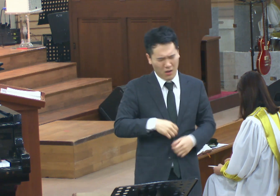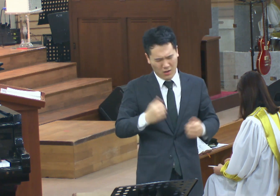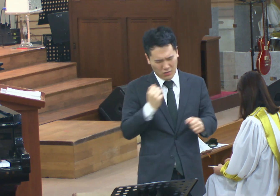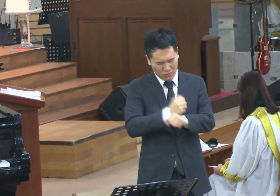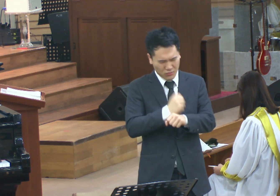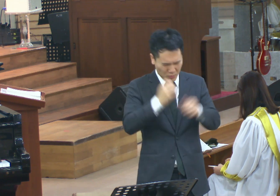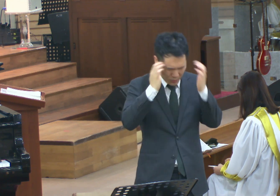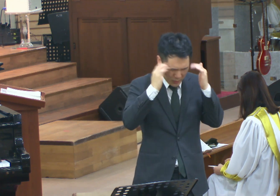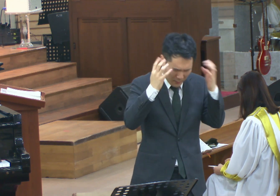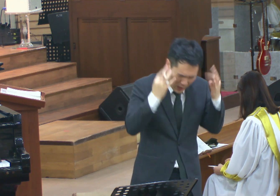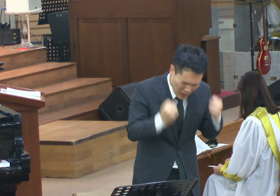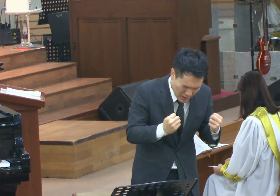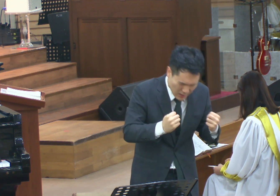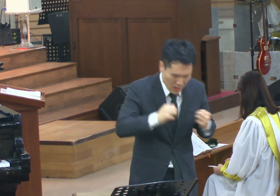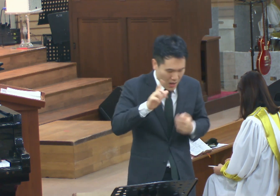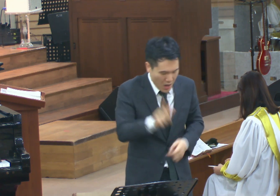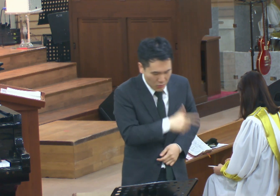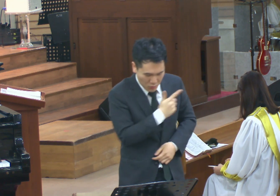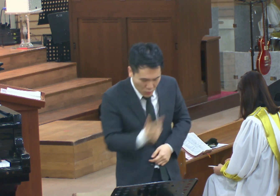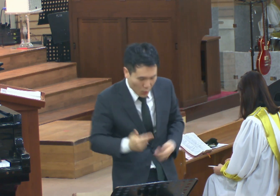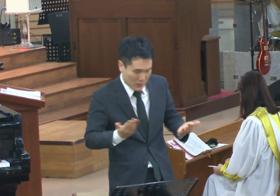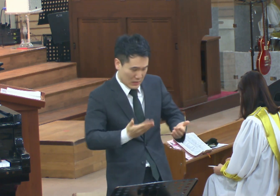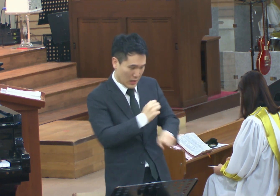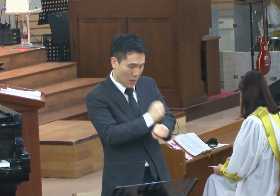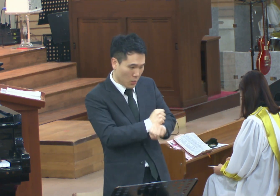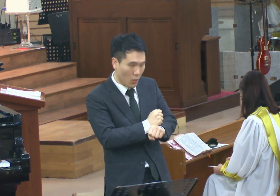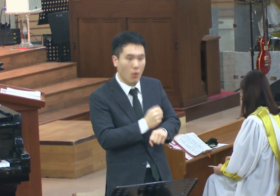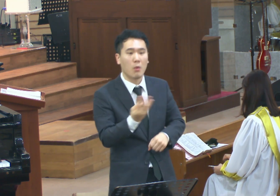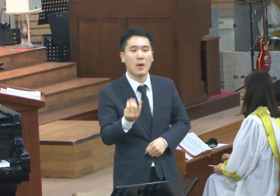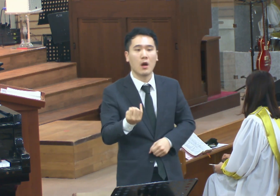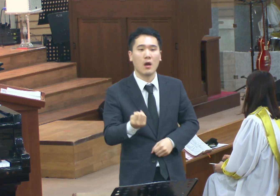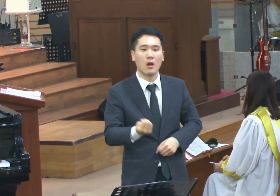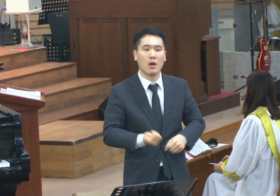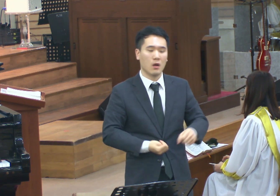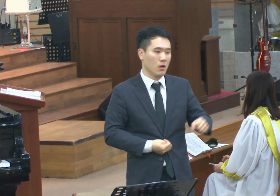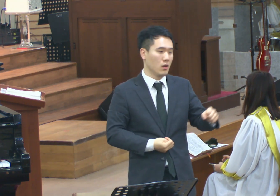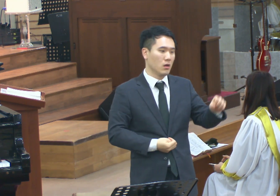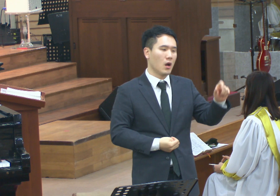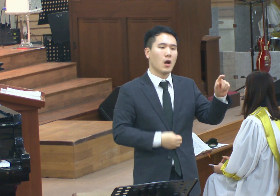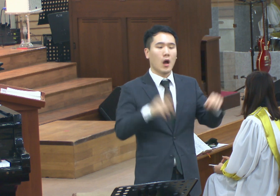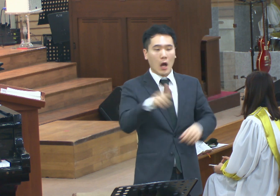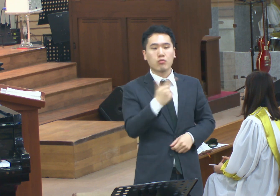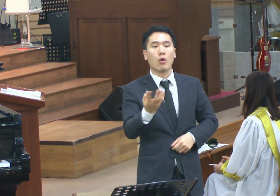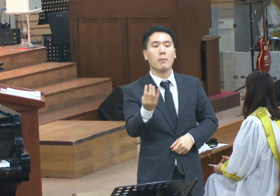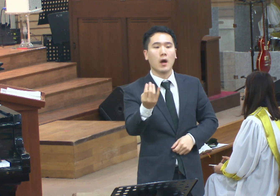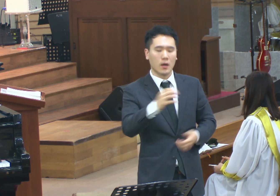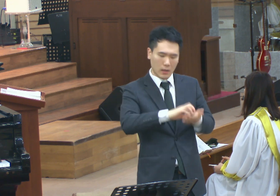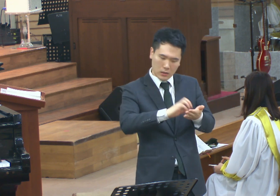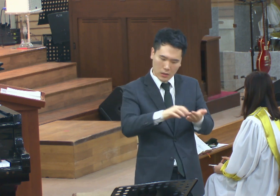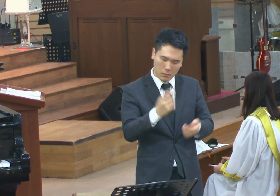하루 10,000원 받는 거잖아요. 그 돈 하나도 안 주면 부모는 용돈도까지 보내줘야 되는데,